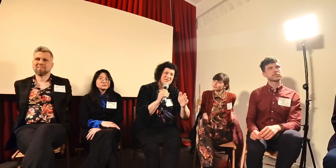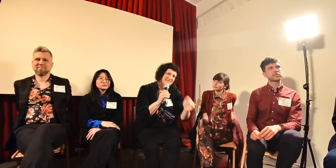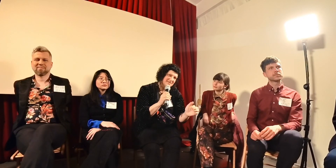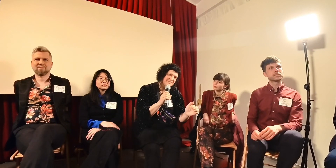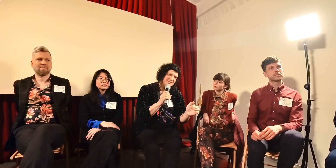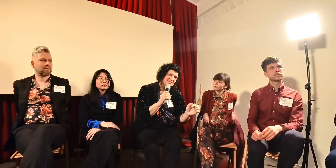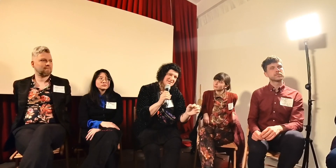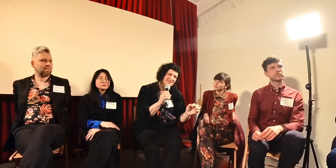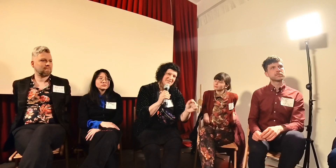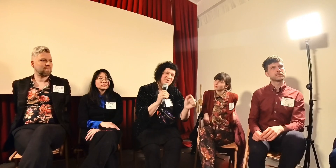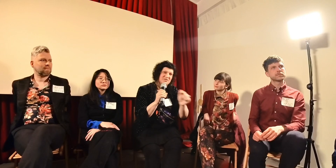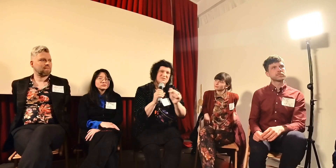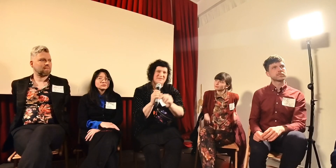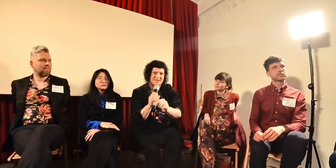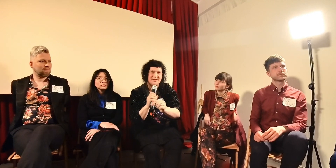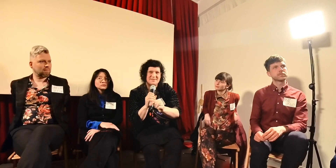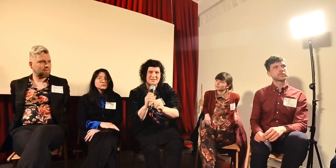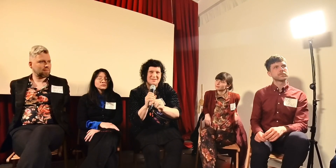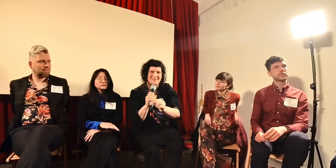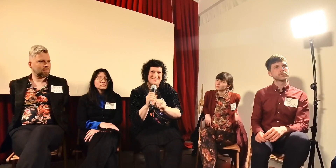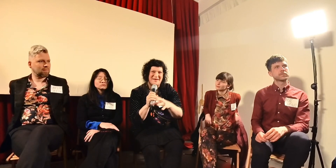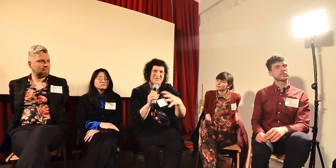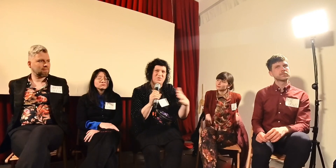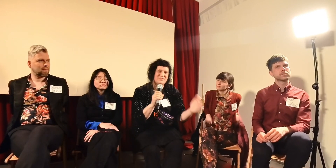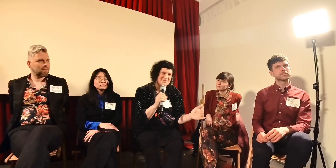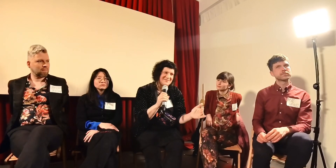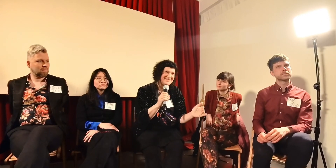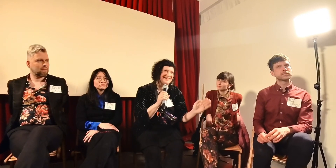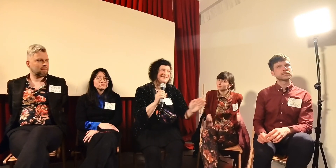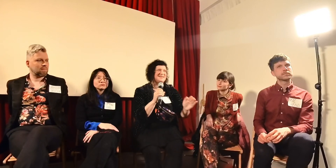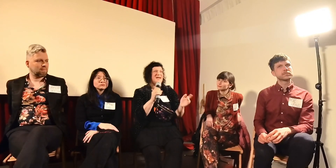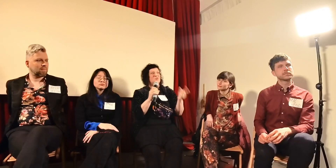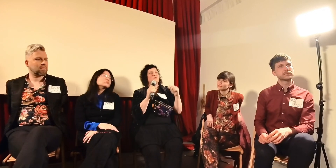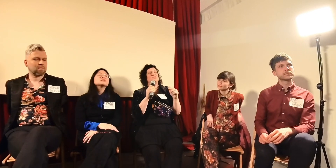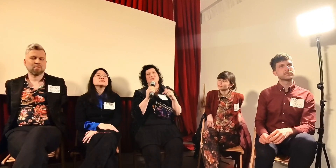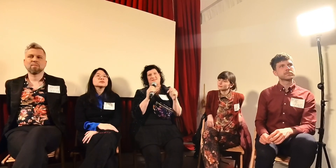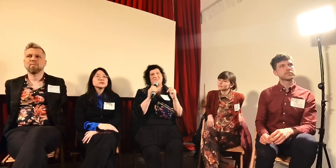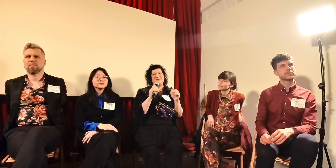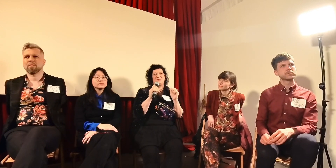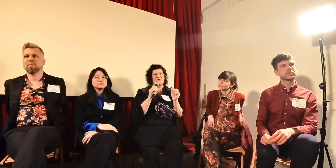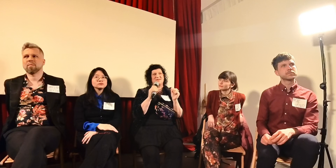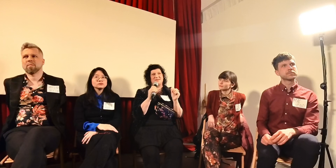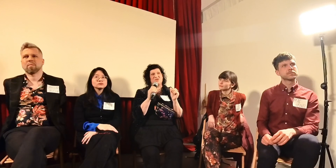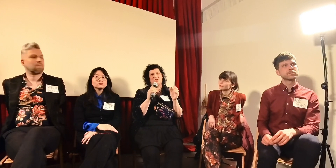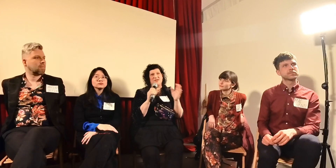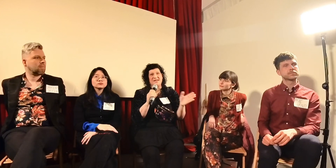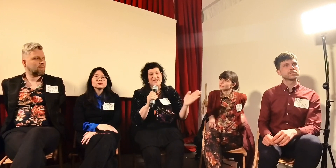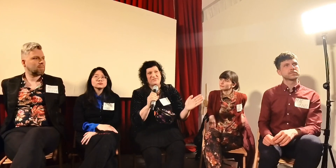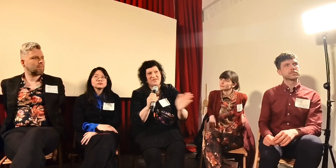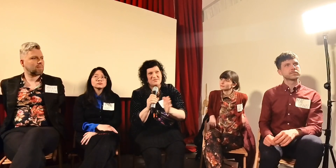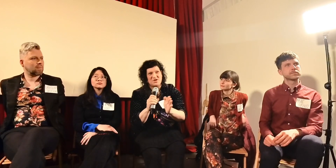je iba 20%, alebo je dost vietnamský, aby byl vystavený a tak dále. A rozhoduje to zase bílý člověk.